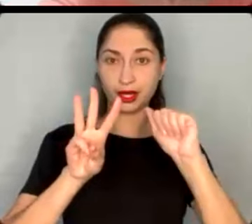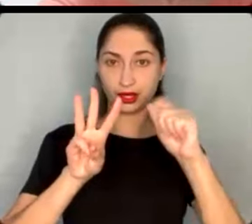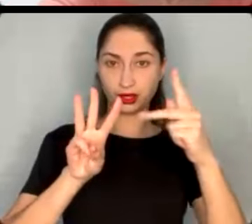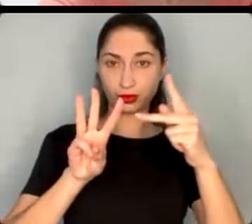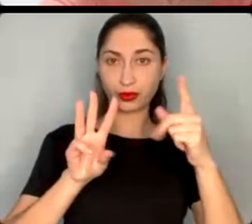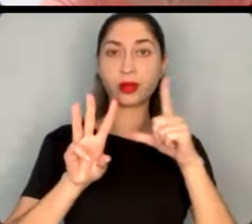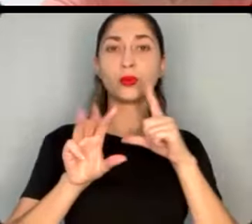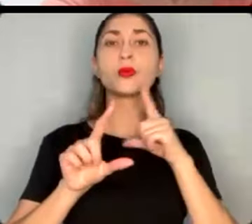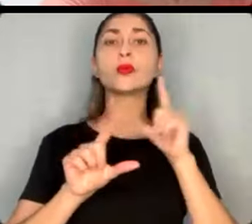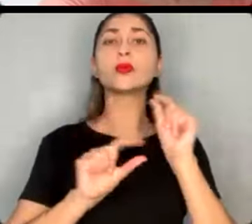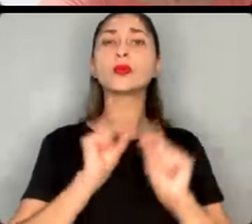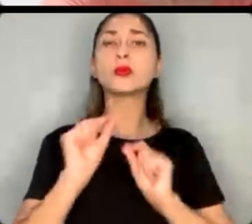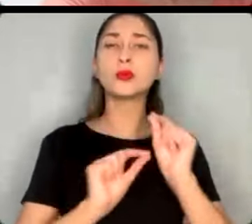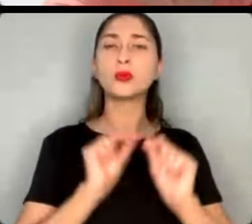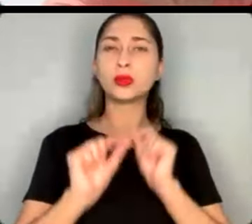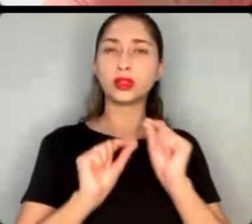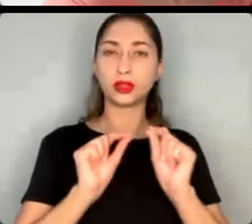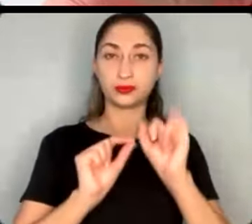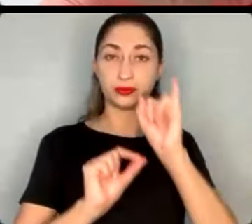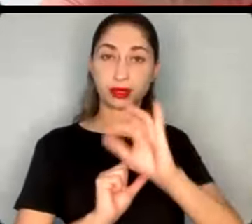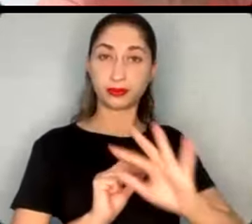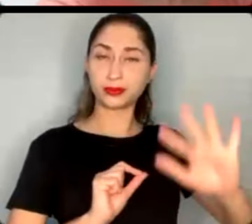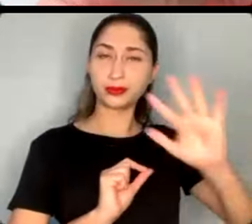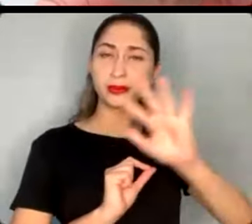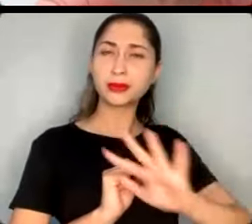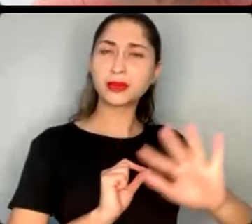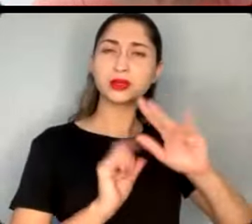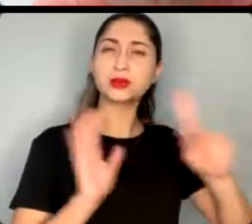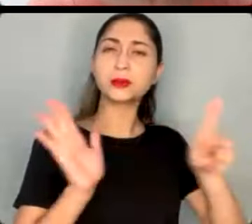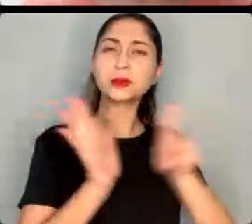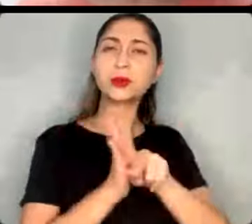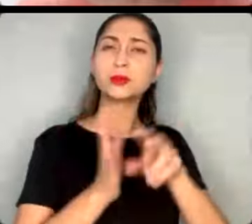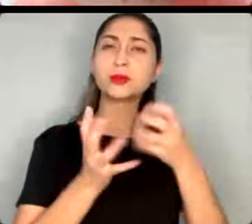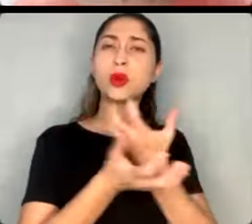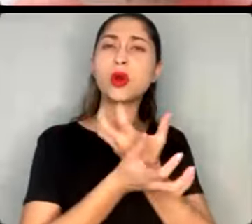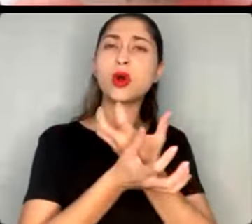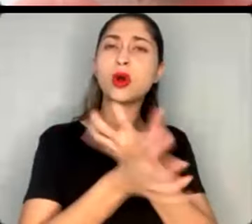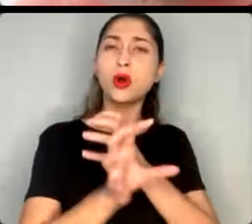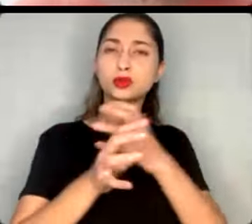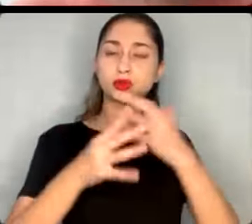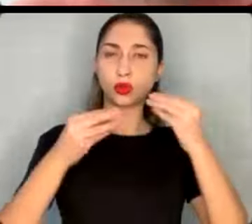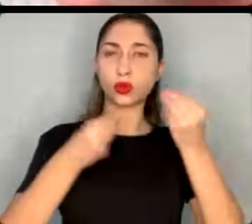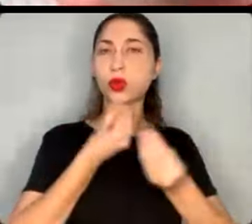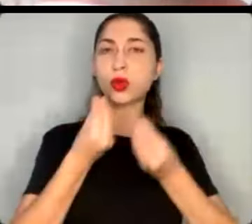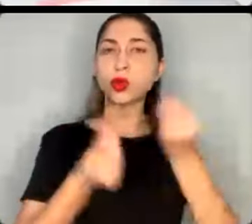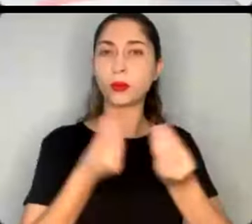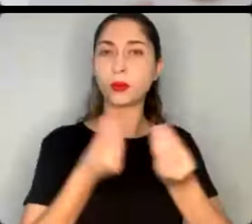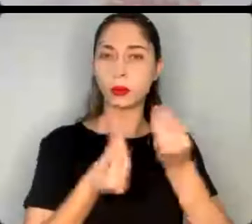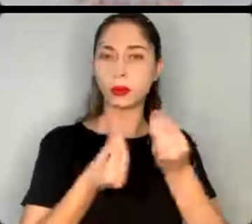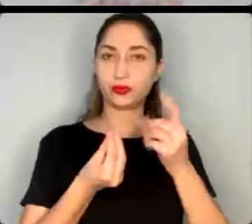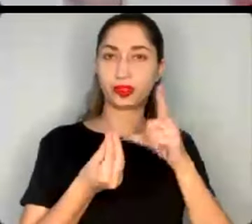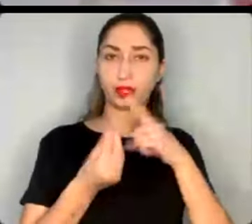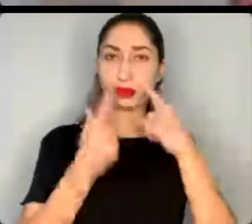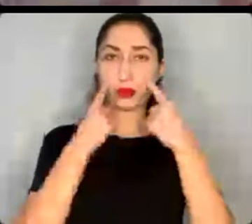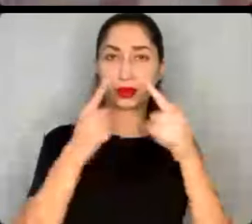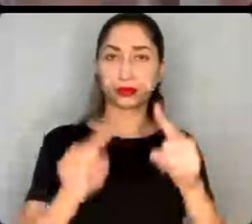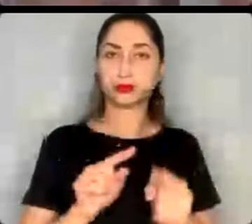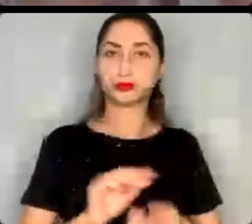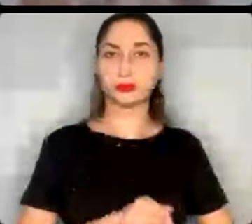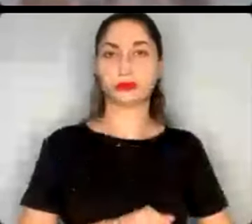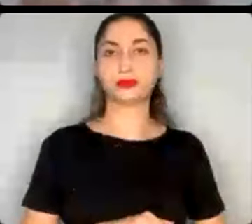uma imagem dos arcabouços ósseos, e elas separam cada um